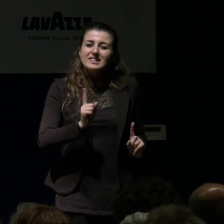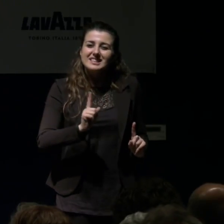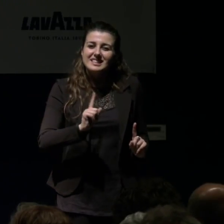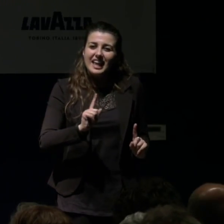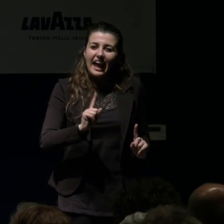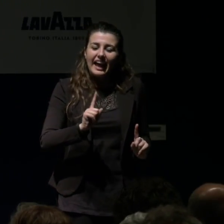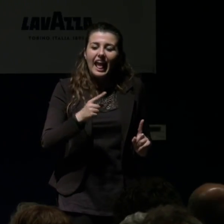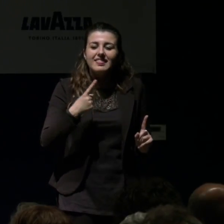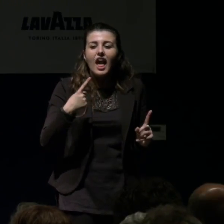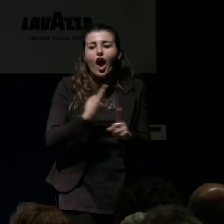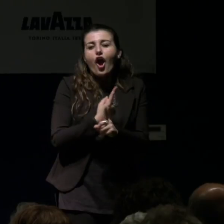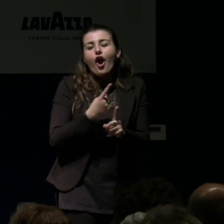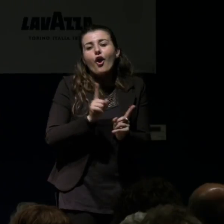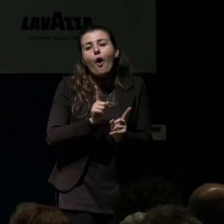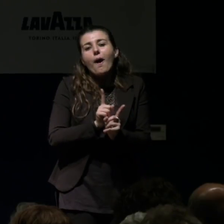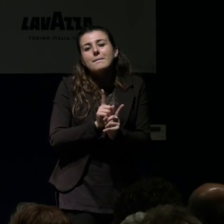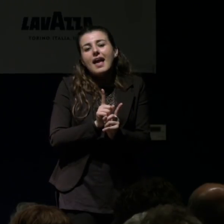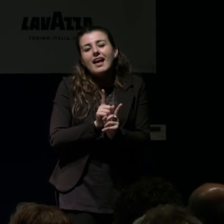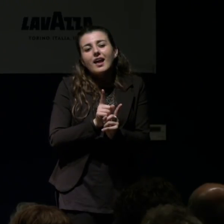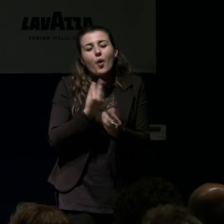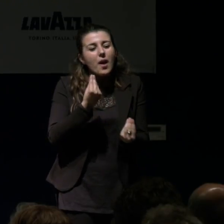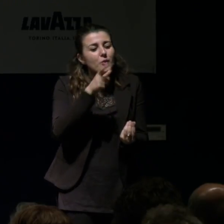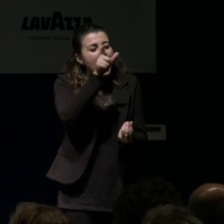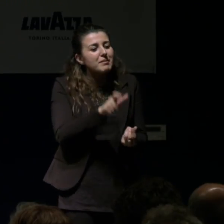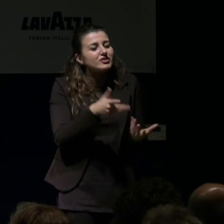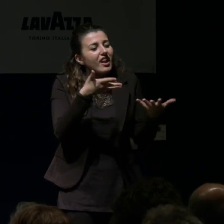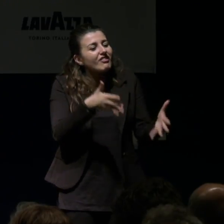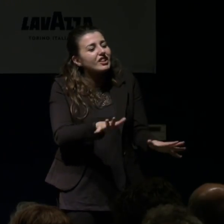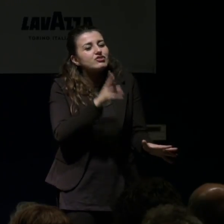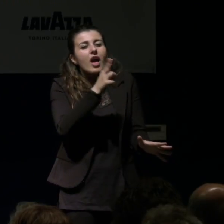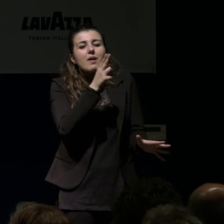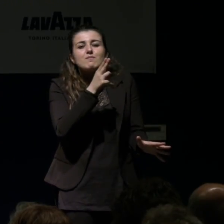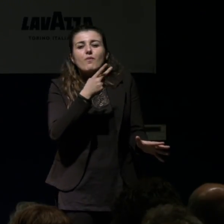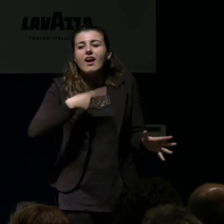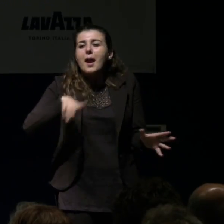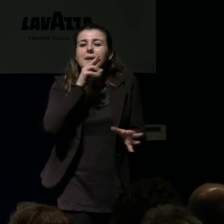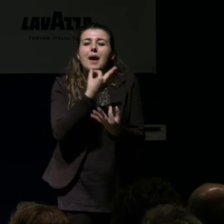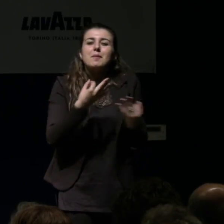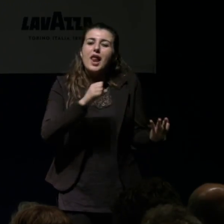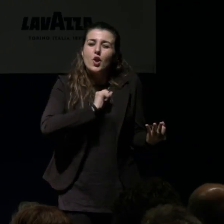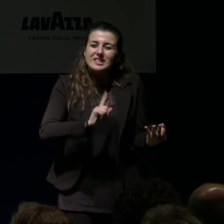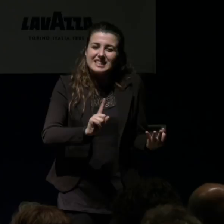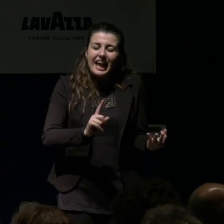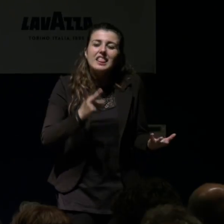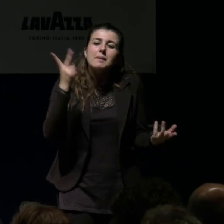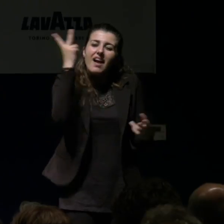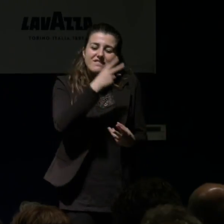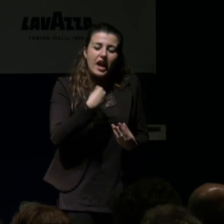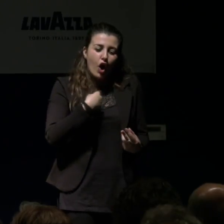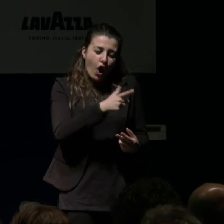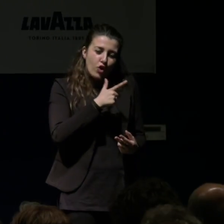celebrazione diciamo quando la una persona finisce lui stesso qualche volta ci siamo trovati dopo la mia